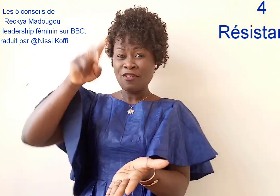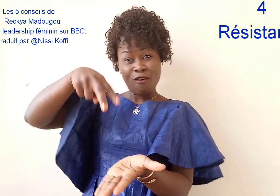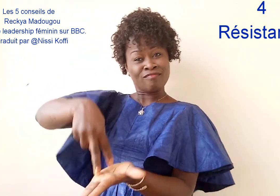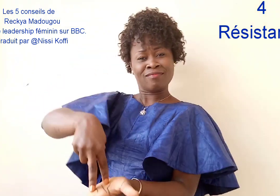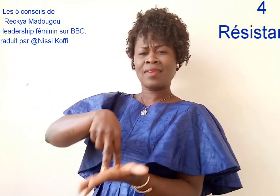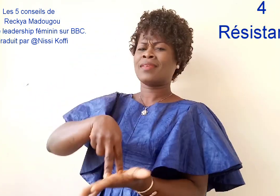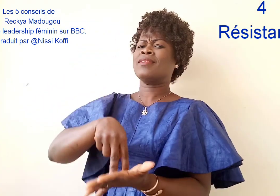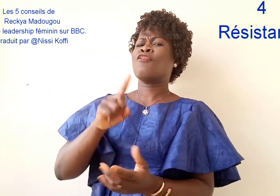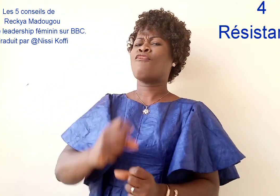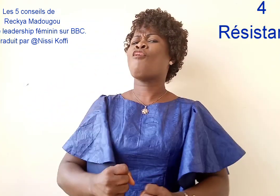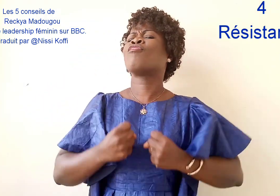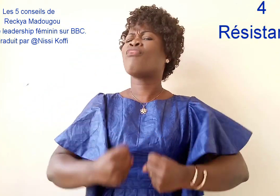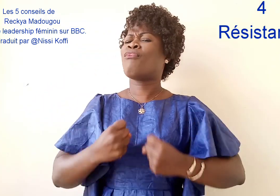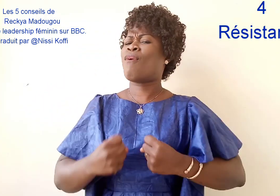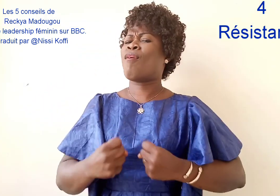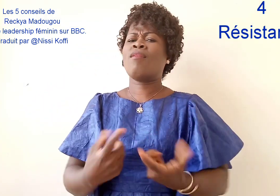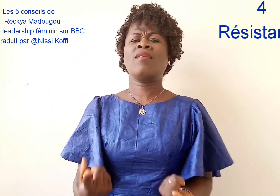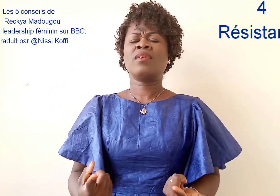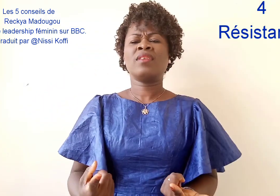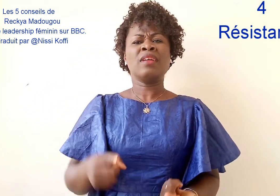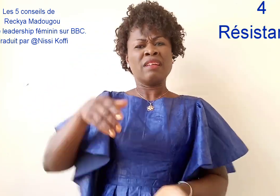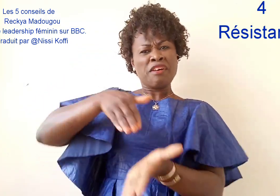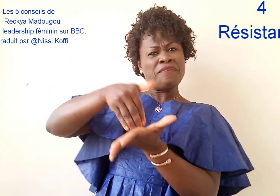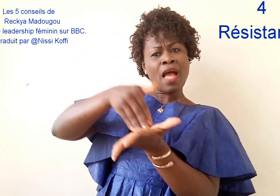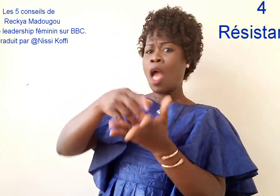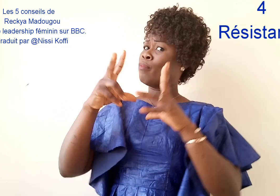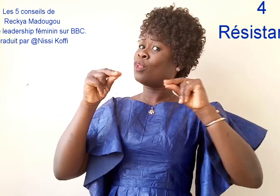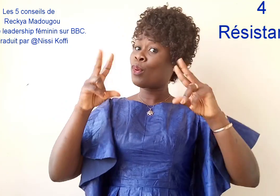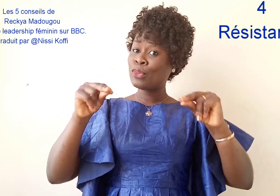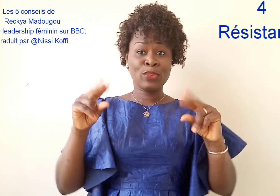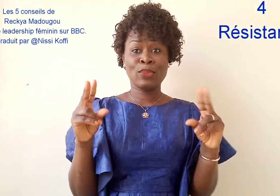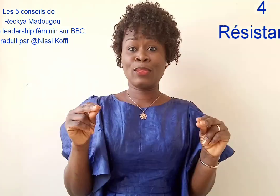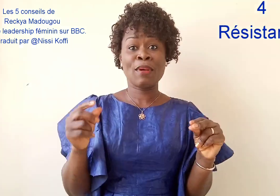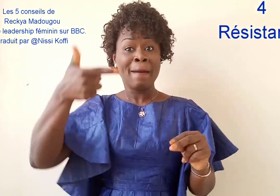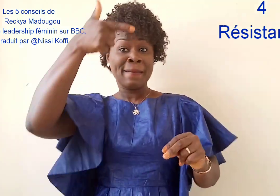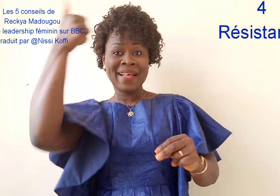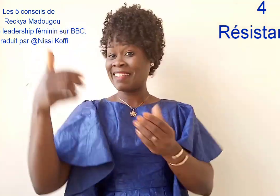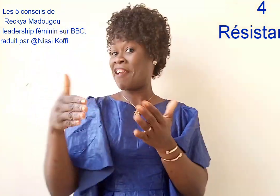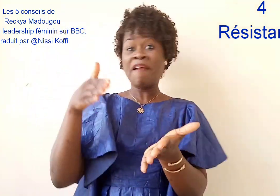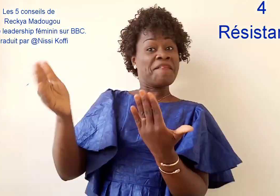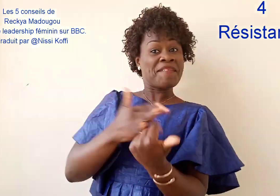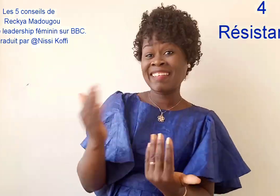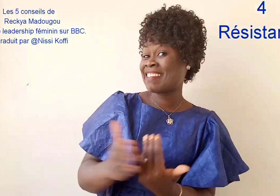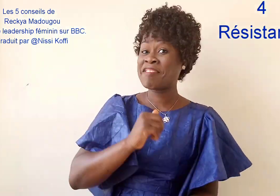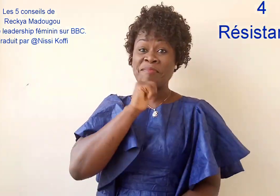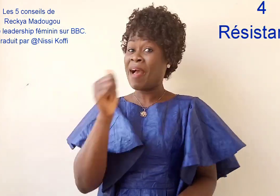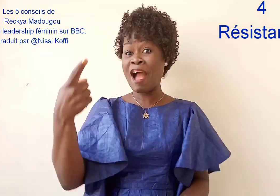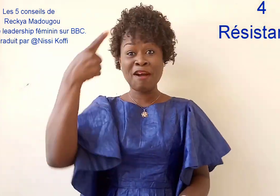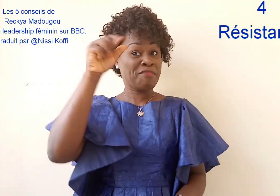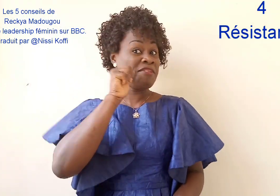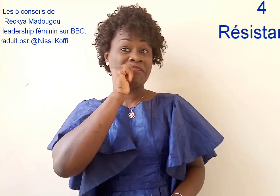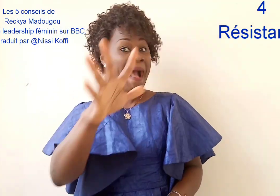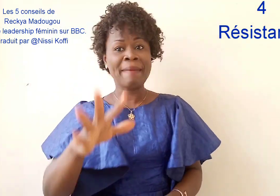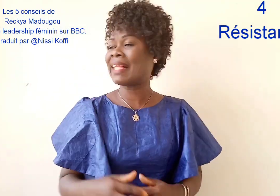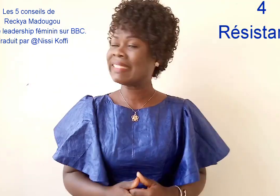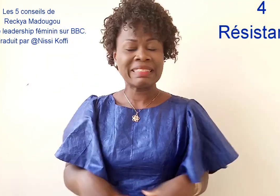à résister aux écueils que la société, parfois, de façon très injuste, nous met. Les femmes, en